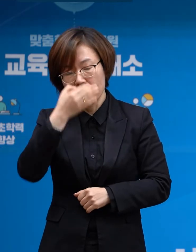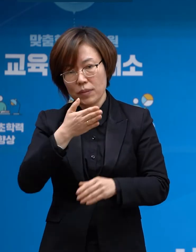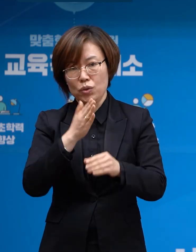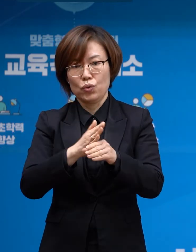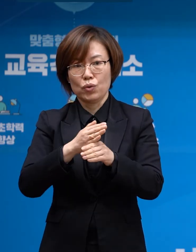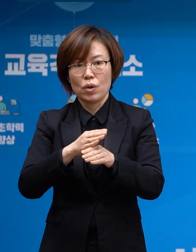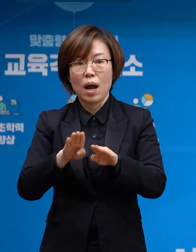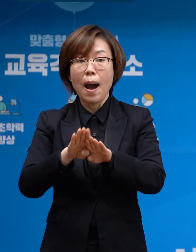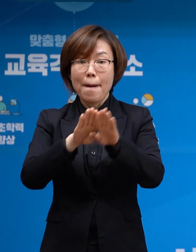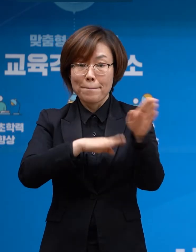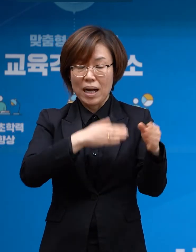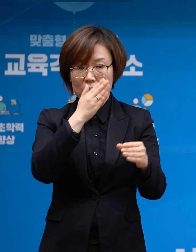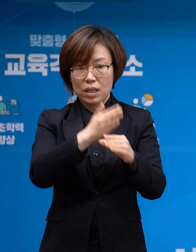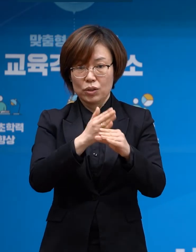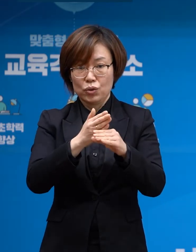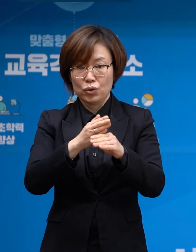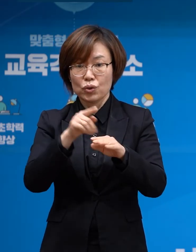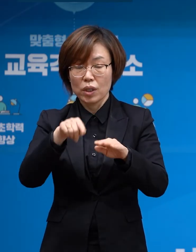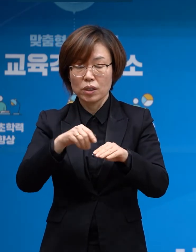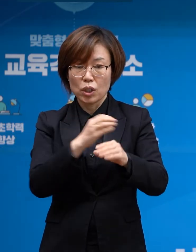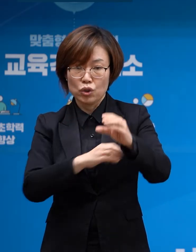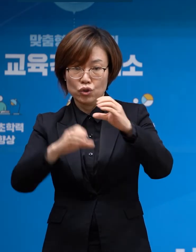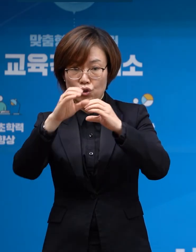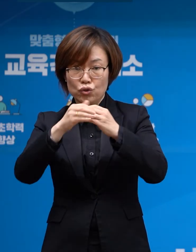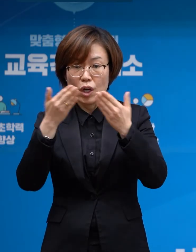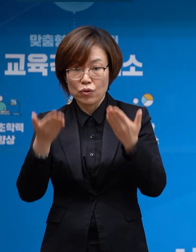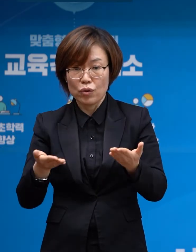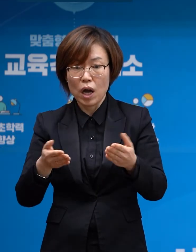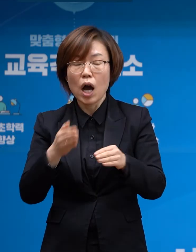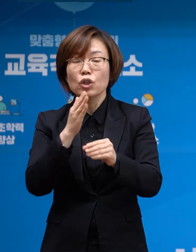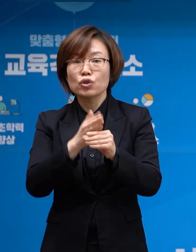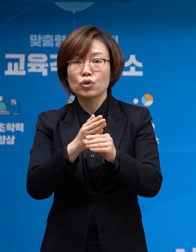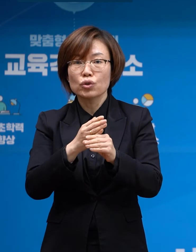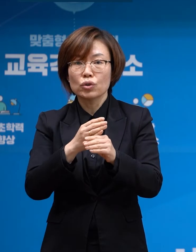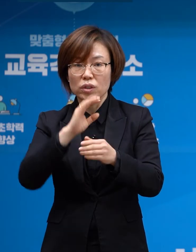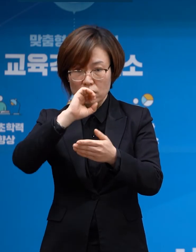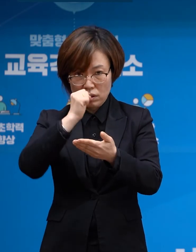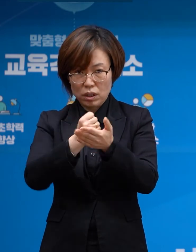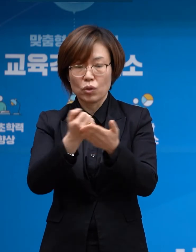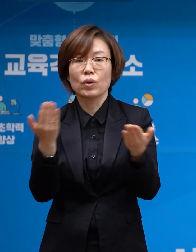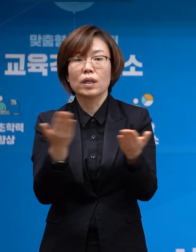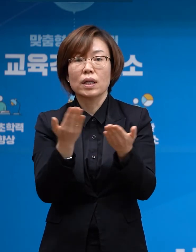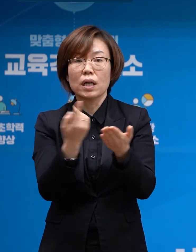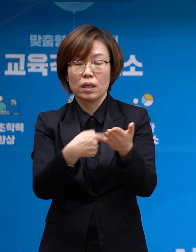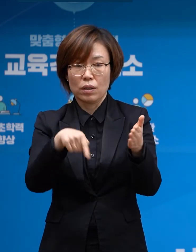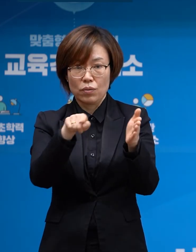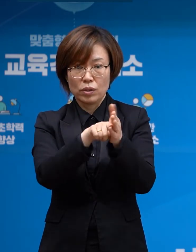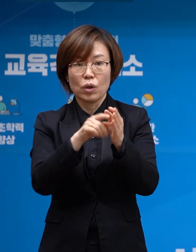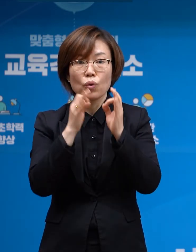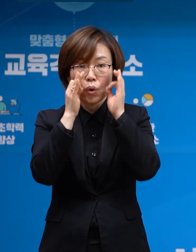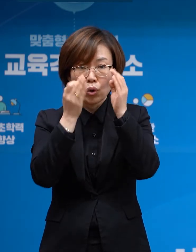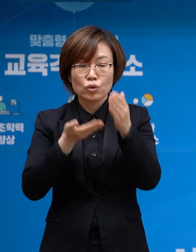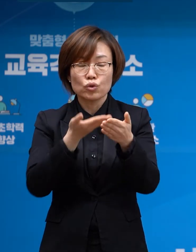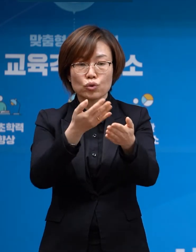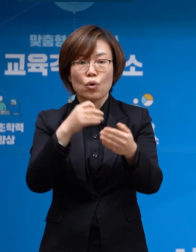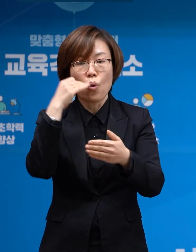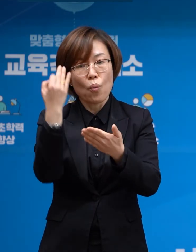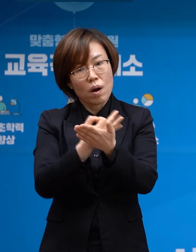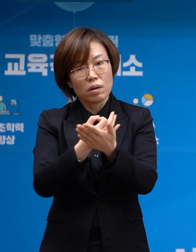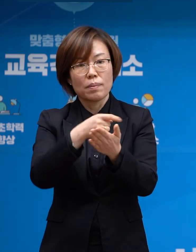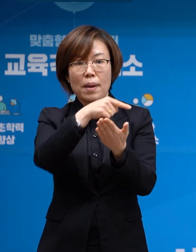방학 중 비근무자는 추가 휴업 기간에도 정상 근무가 이루어질 수 있도록 하여 임금 손실을